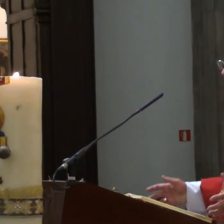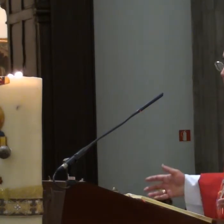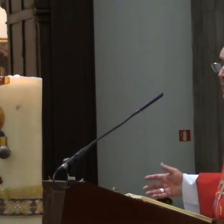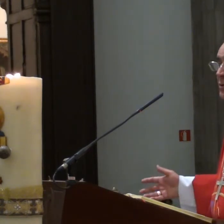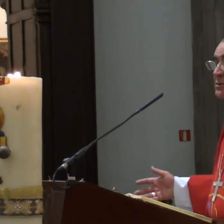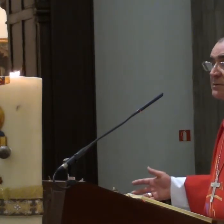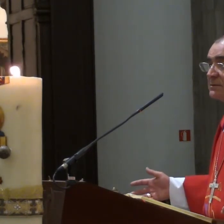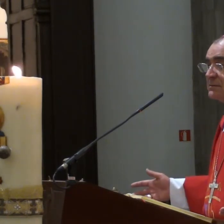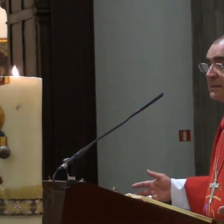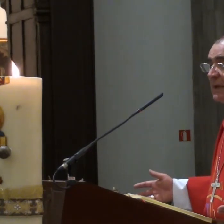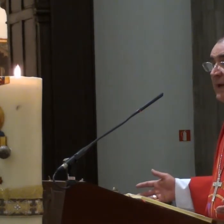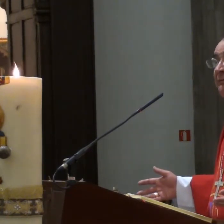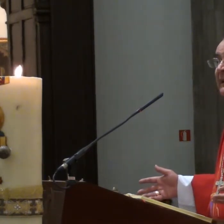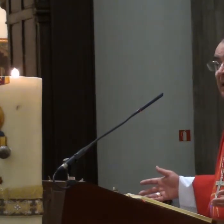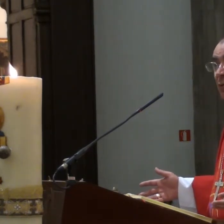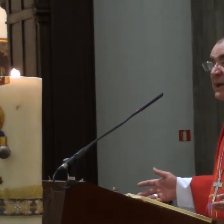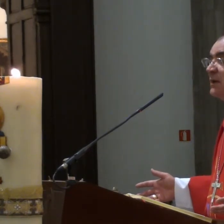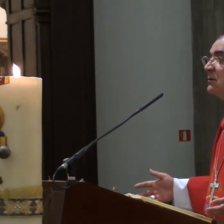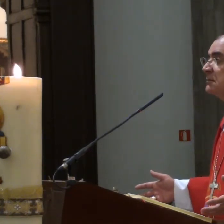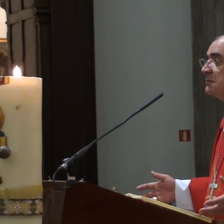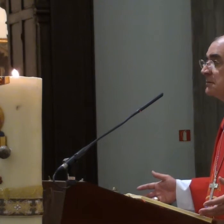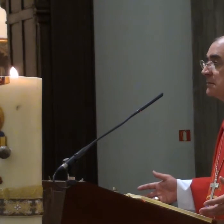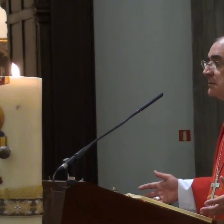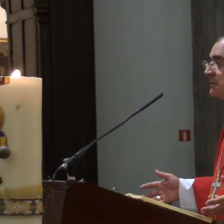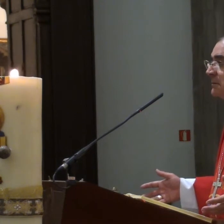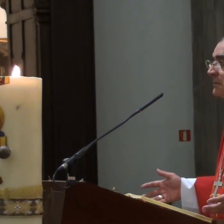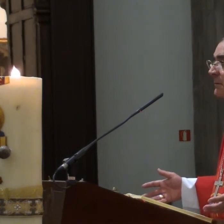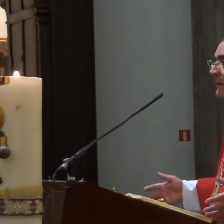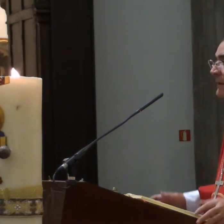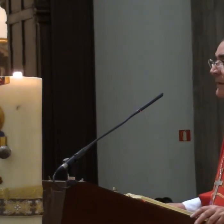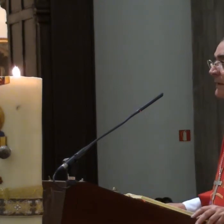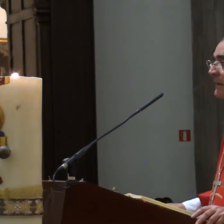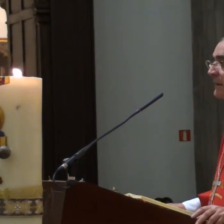los recelos el afán de los niños